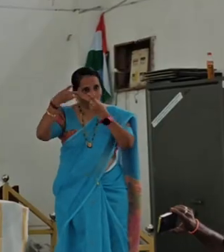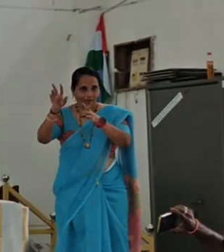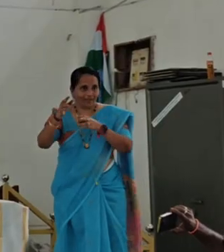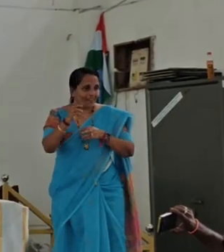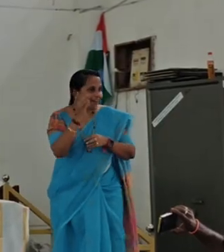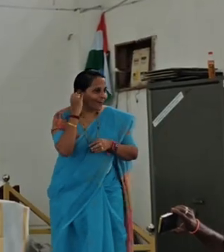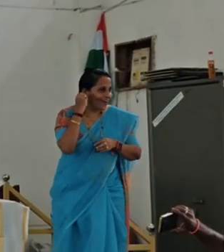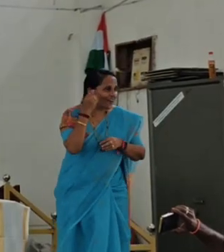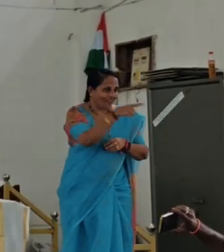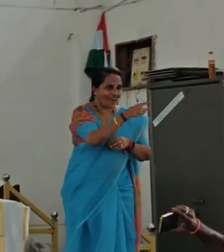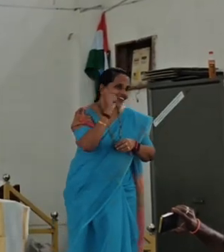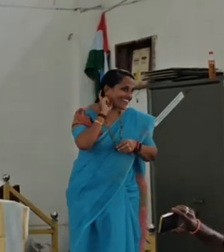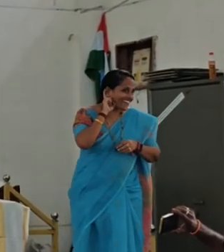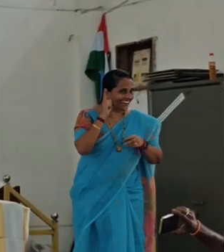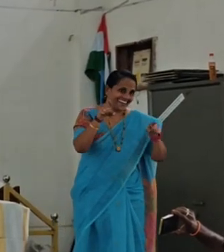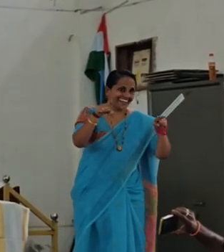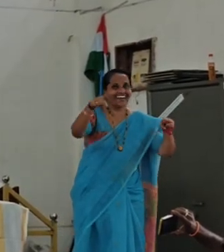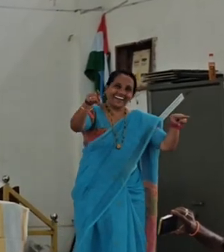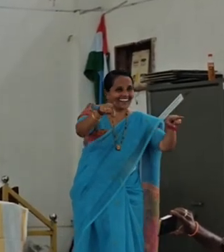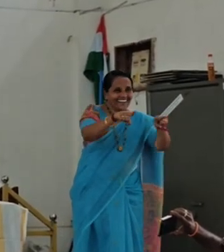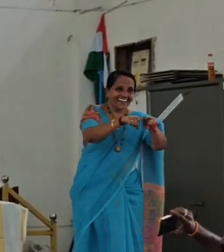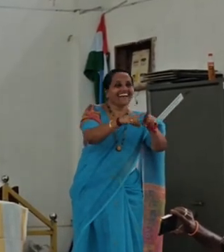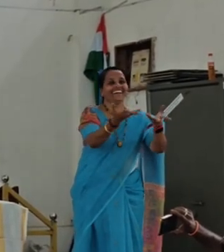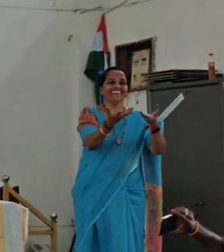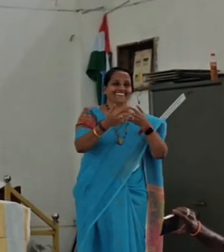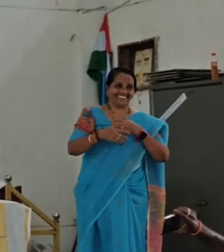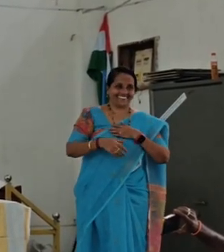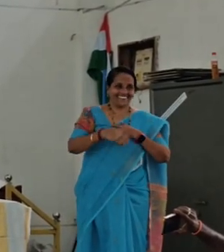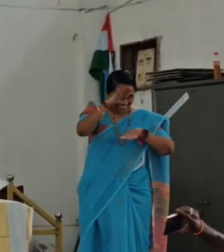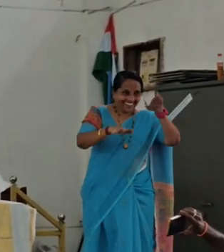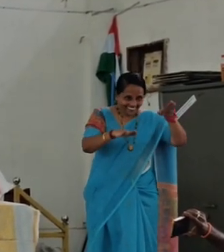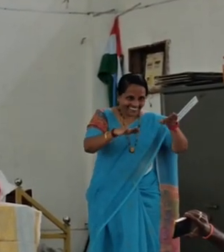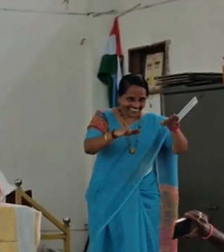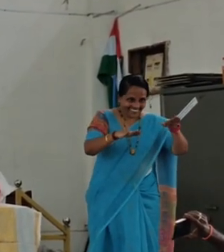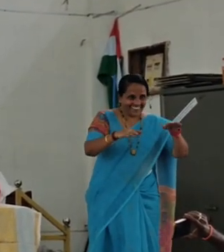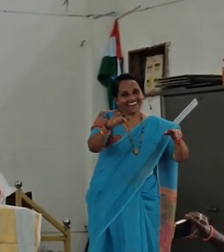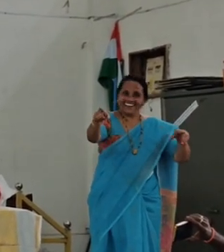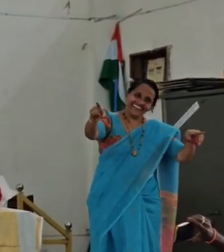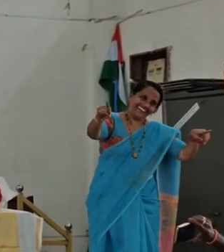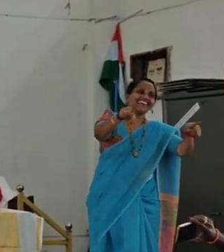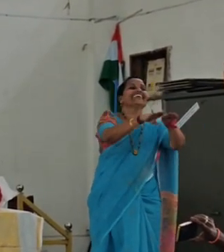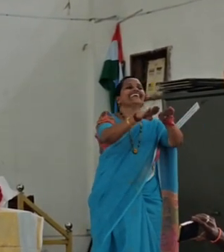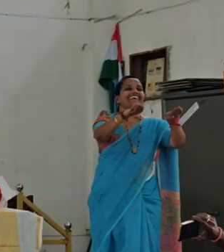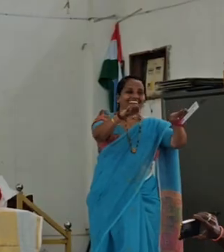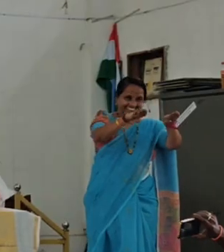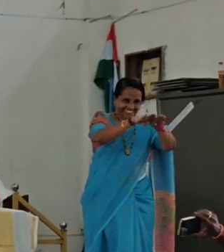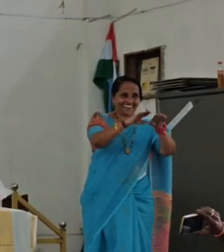ఏంటంటే సమాజంలో ప్రతి ఒక్కరూ సమానులు,